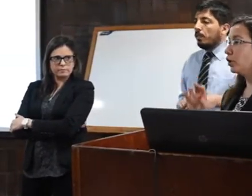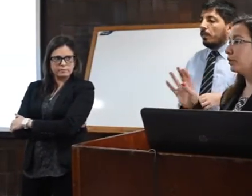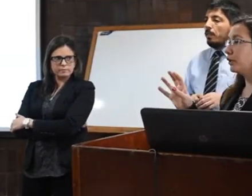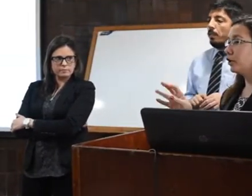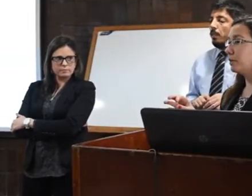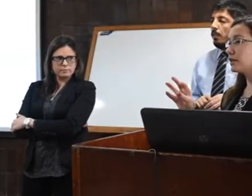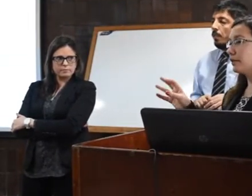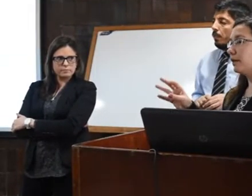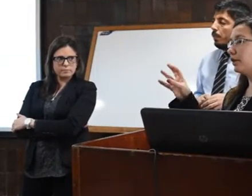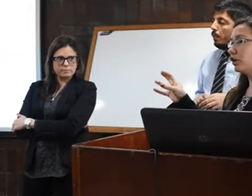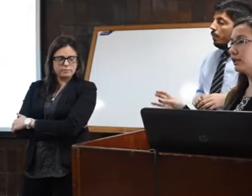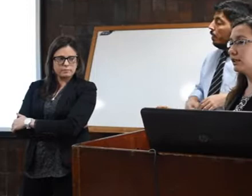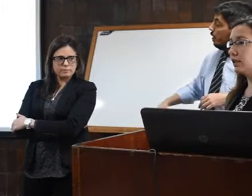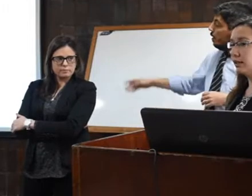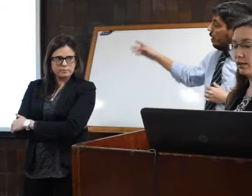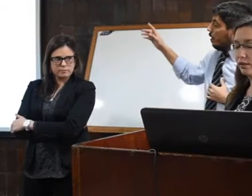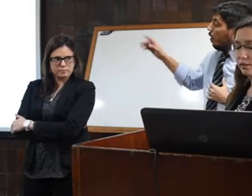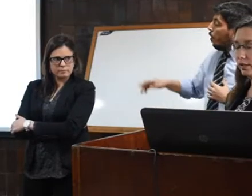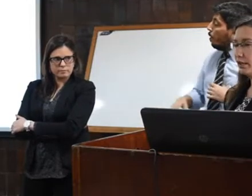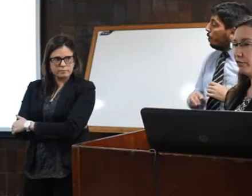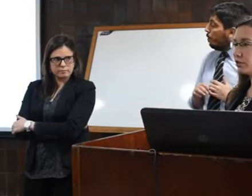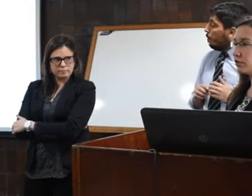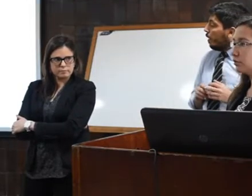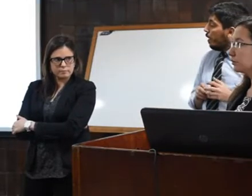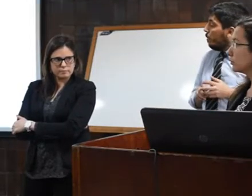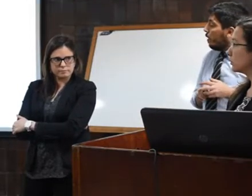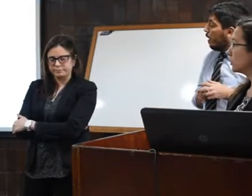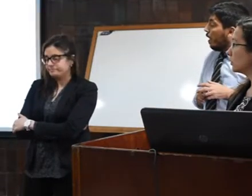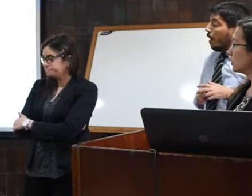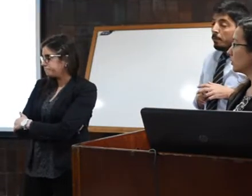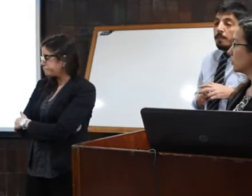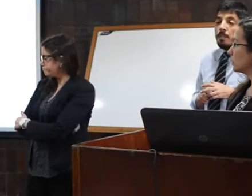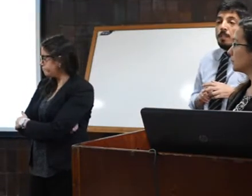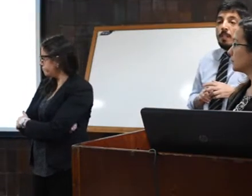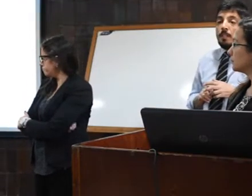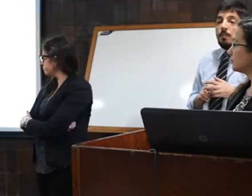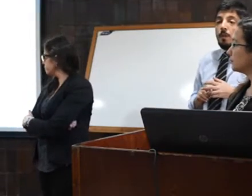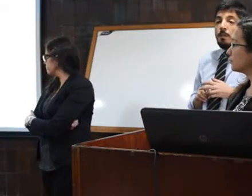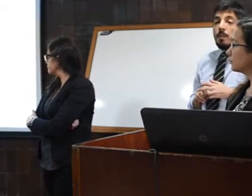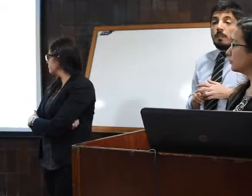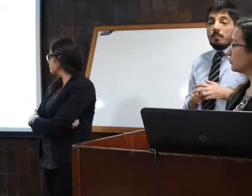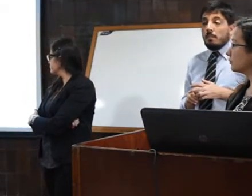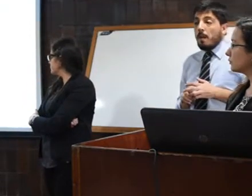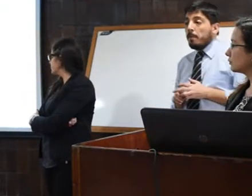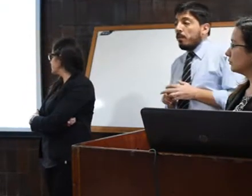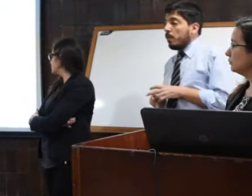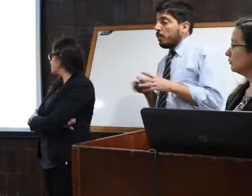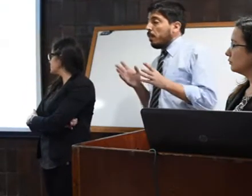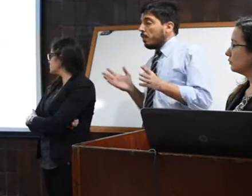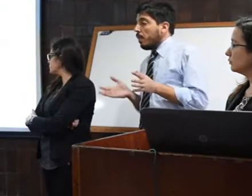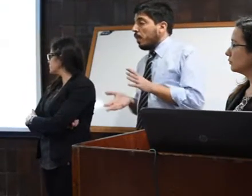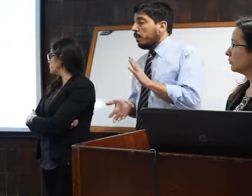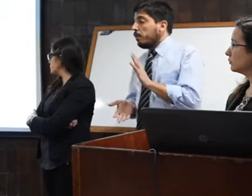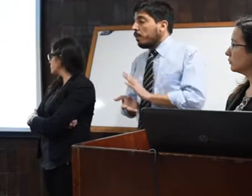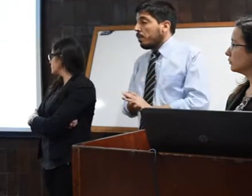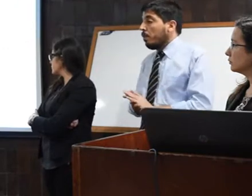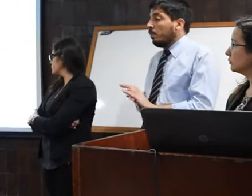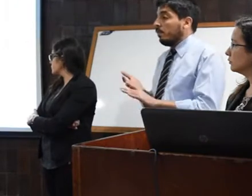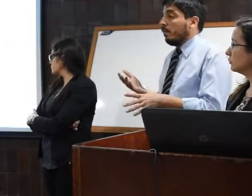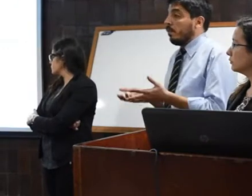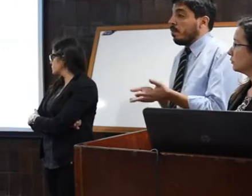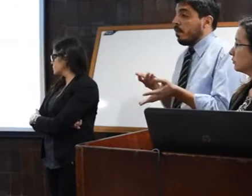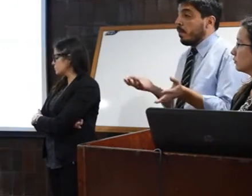el número de padrón para saber el valor catastral por ejemplo que al momento dentro cuando la persona te va a hacer de la